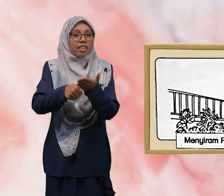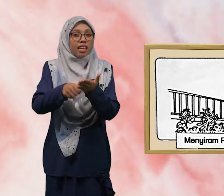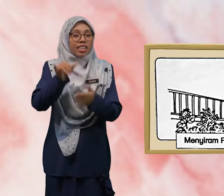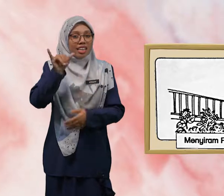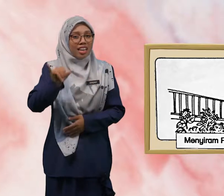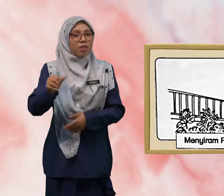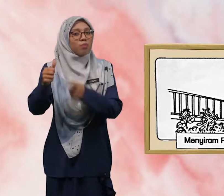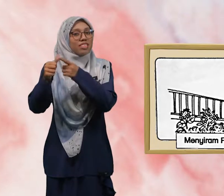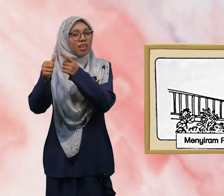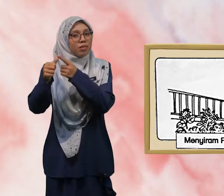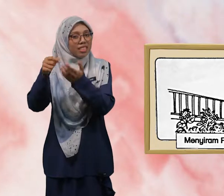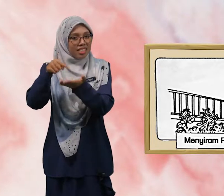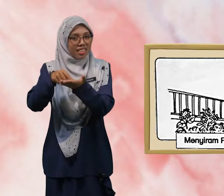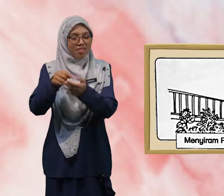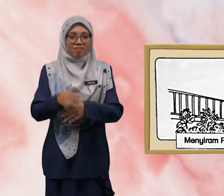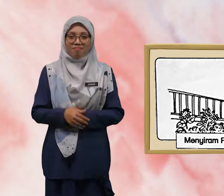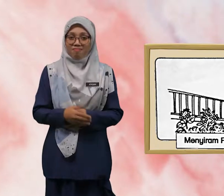yang pertama ini